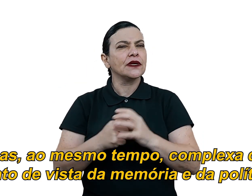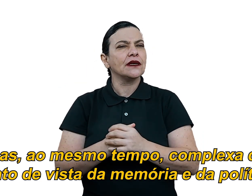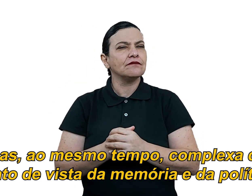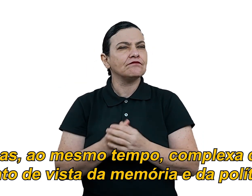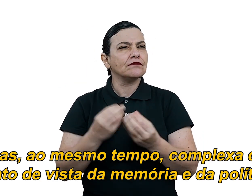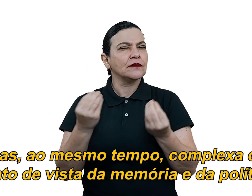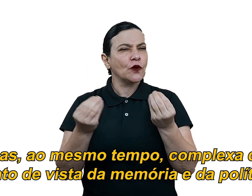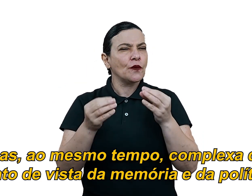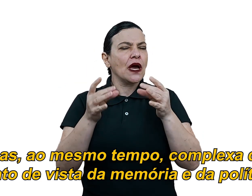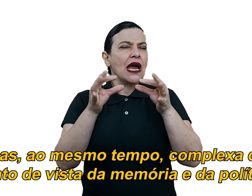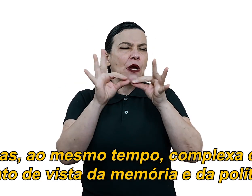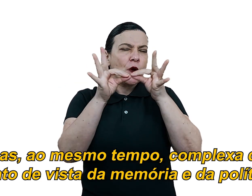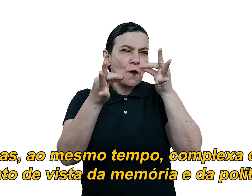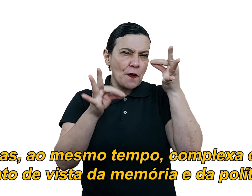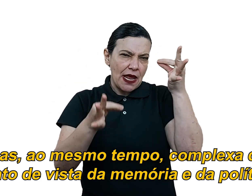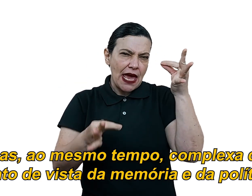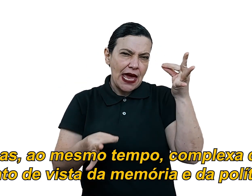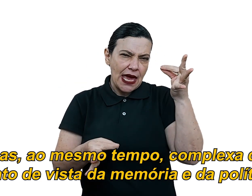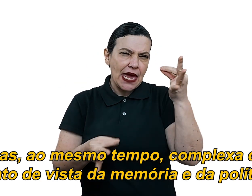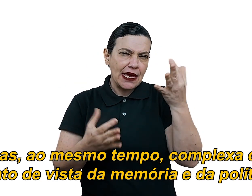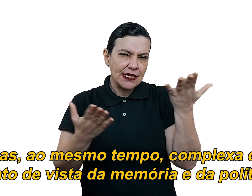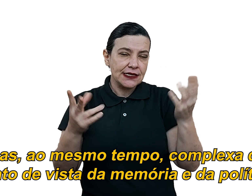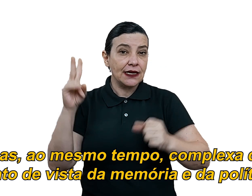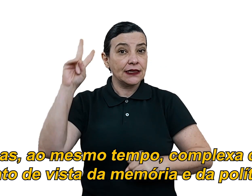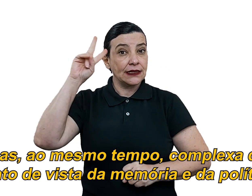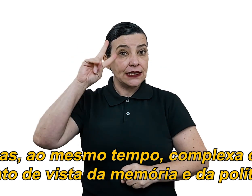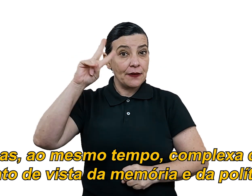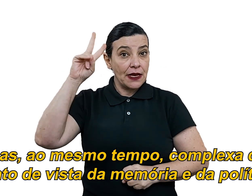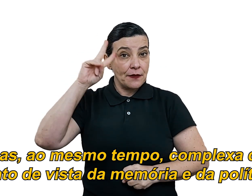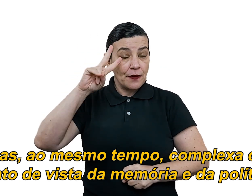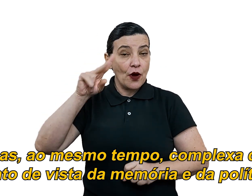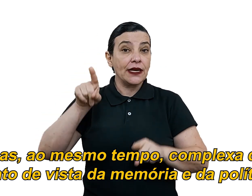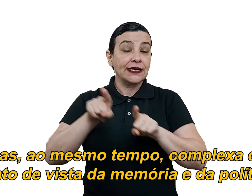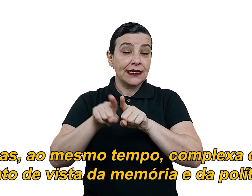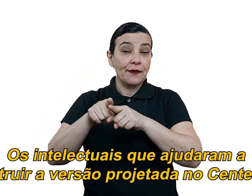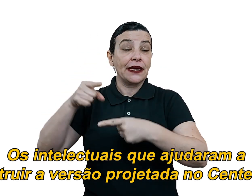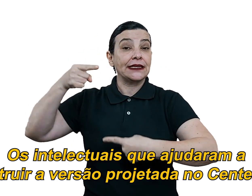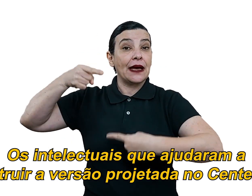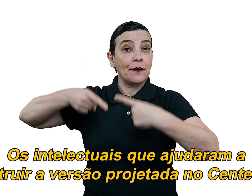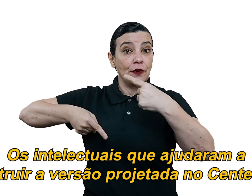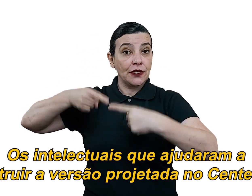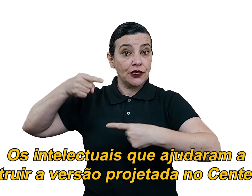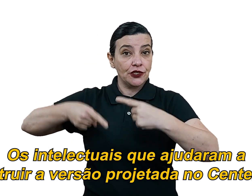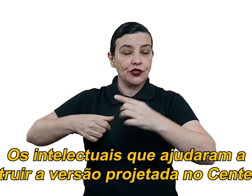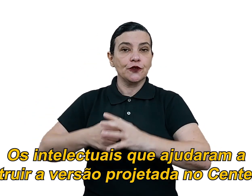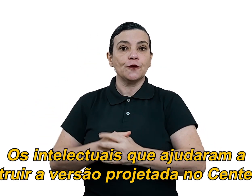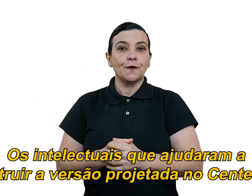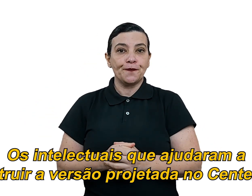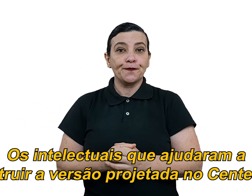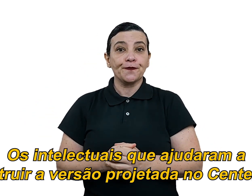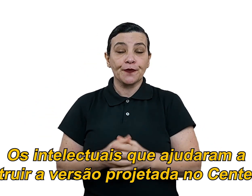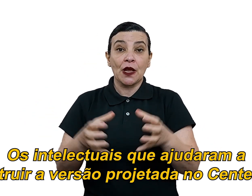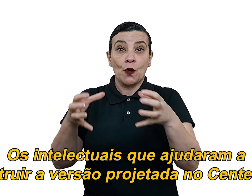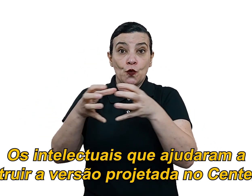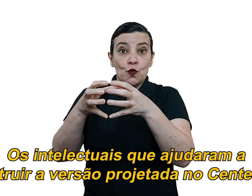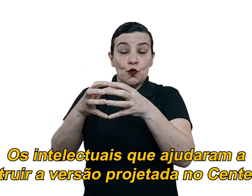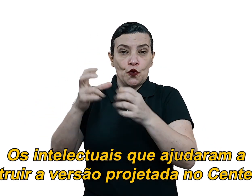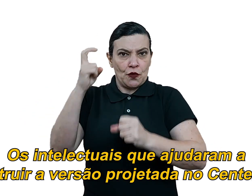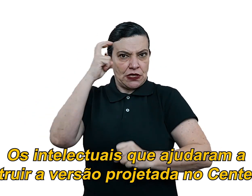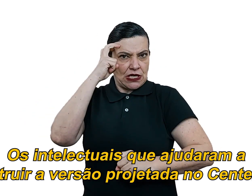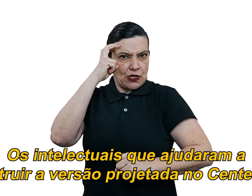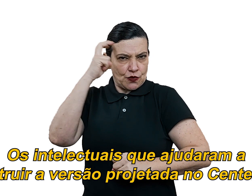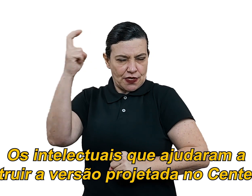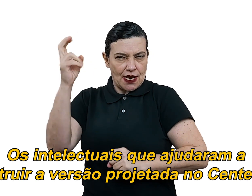tempo complexa do ponto de vista da memória e da política. Os intelectuais